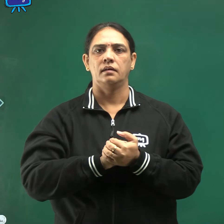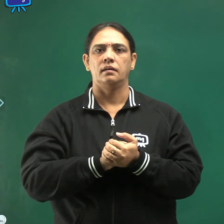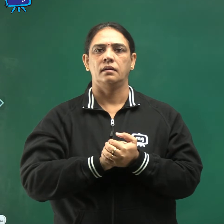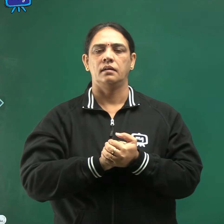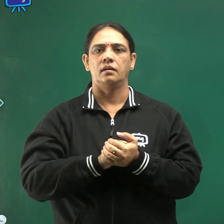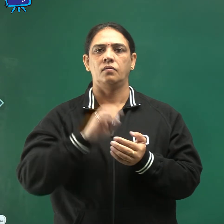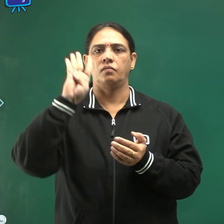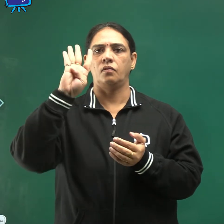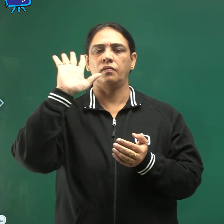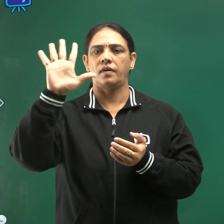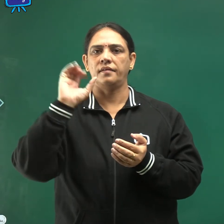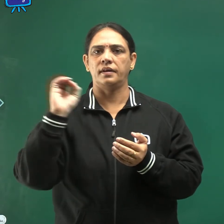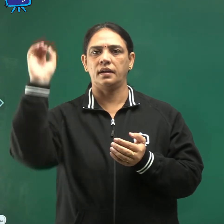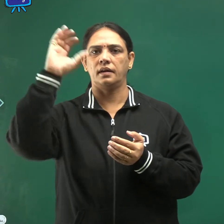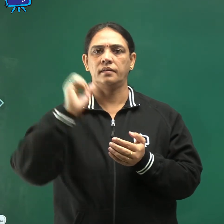45 डिग्री